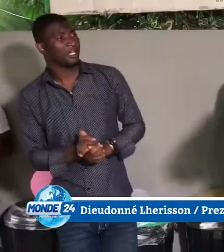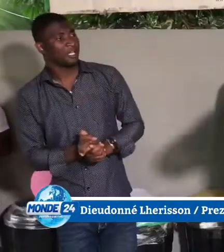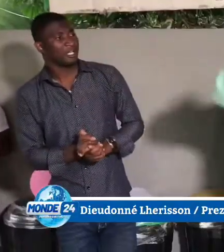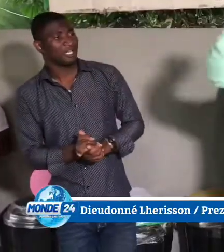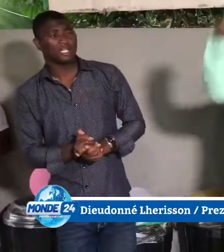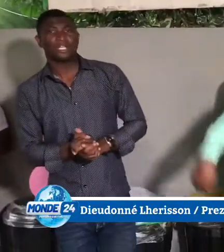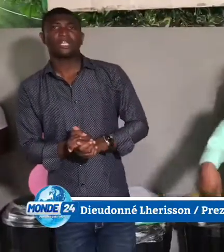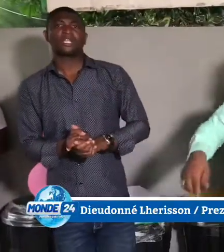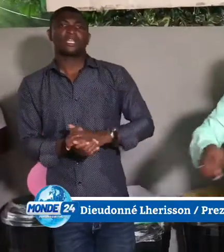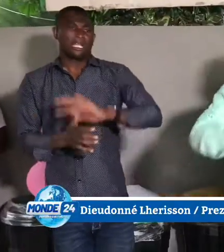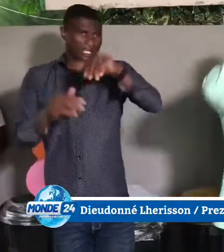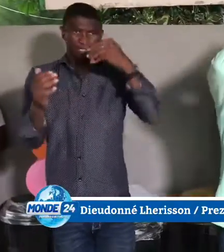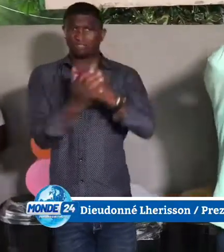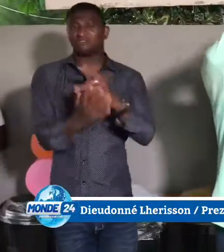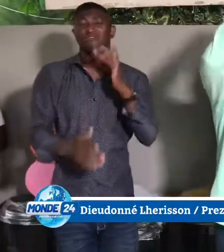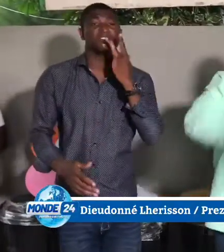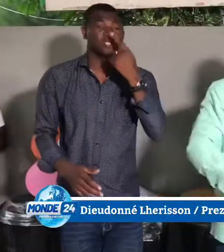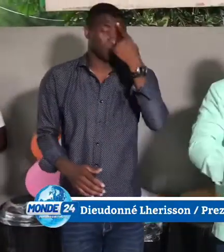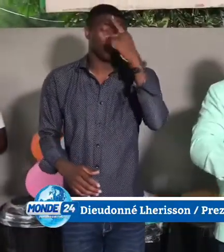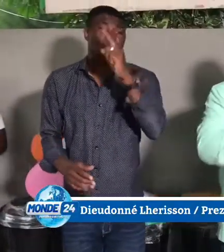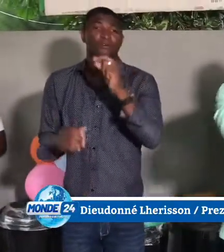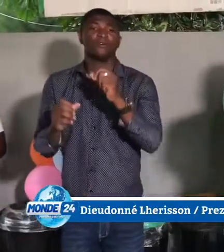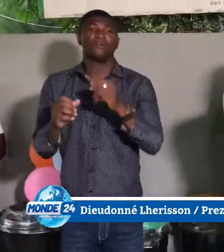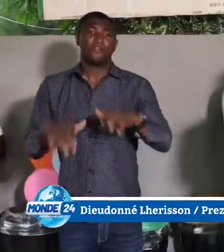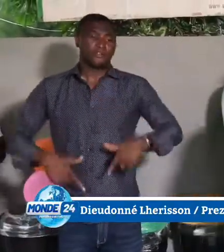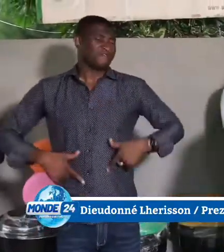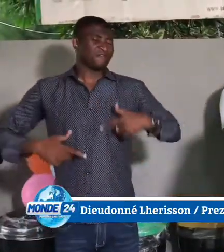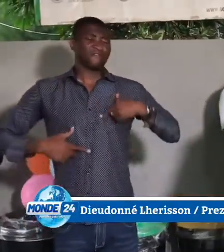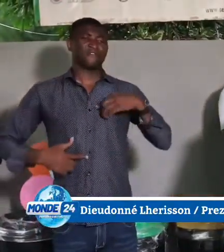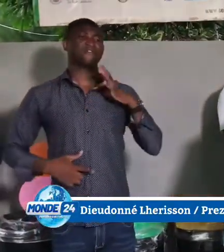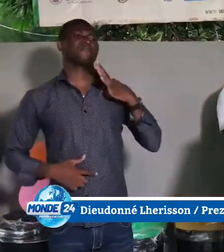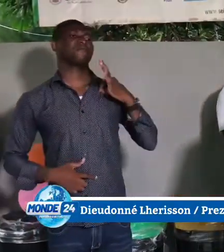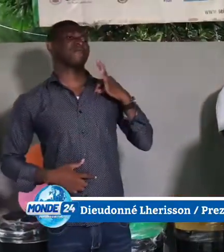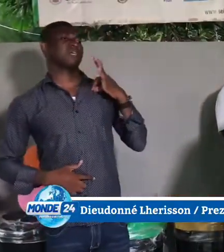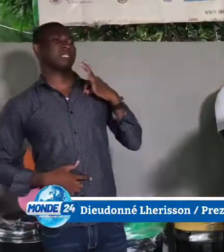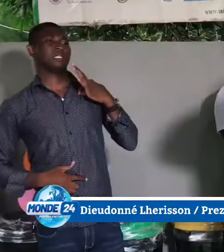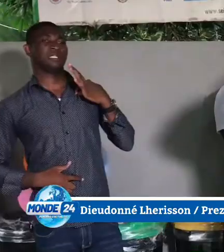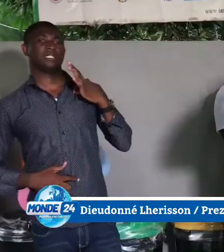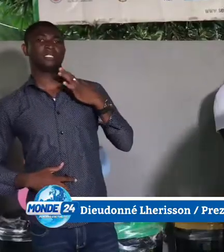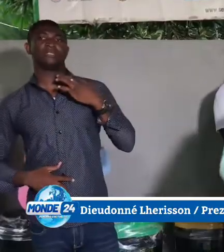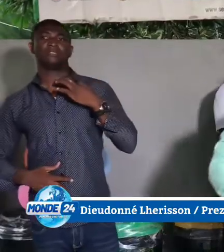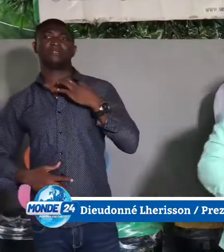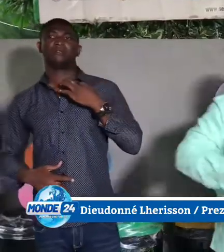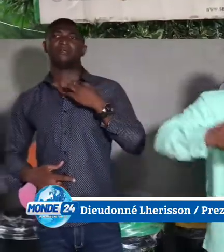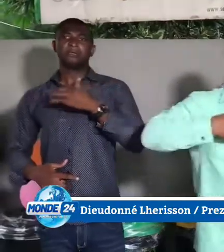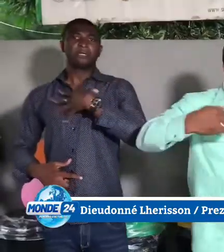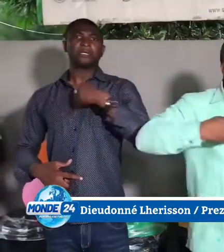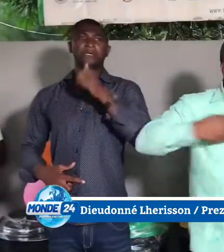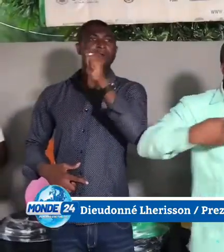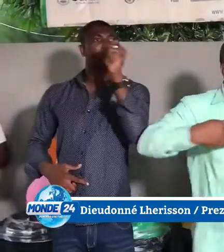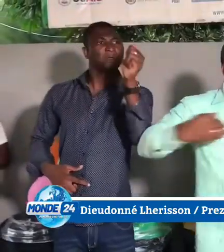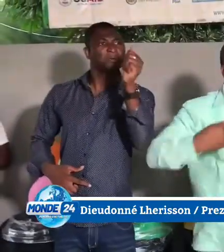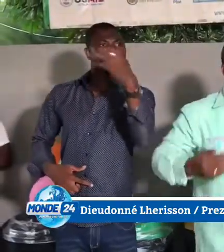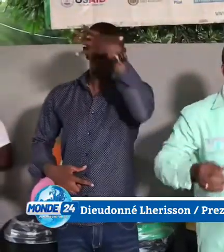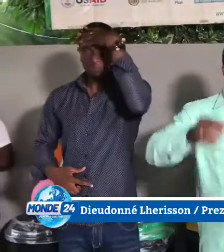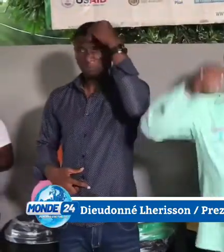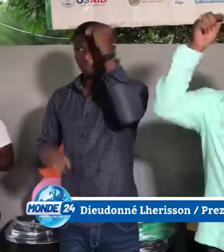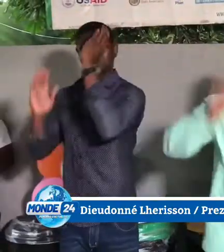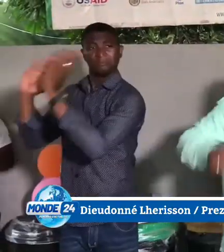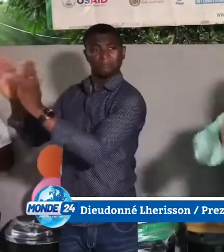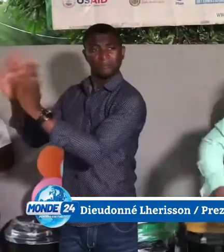toute chance pour vivre bien, ou même, yo plié dans la société. Nous dit, le parti de